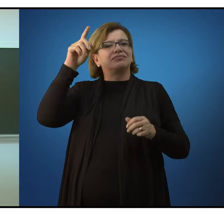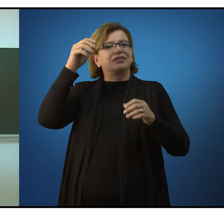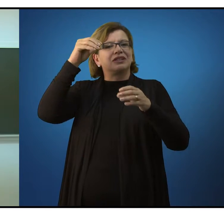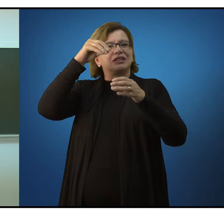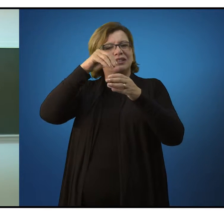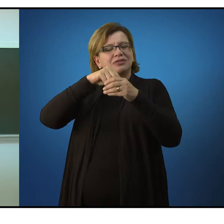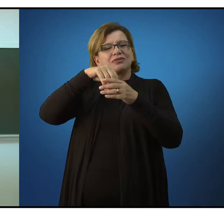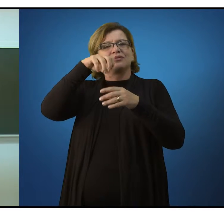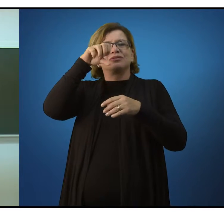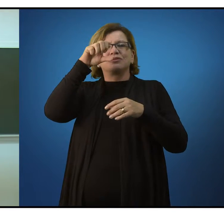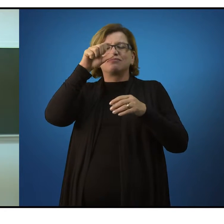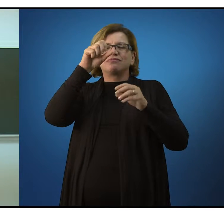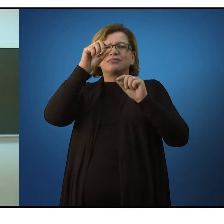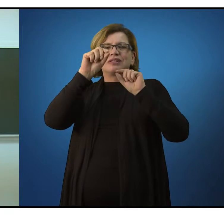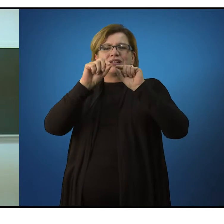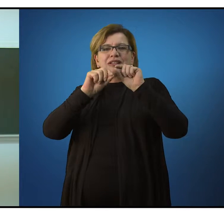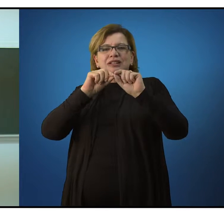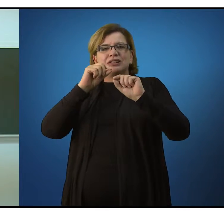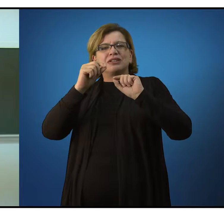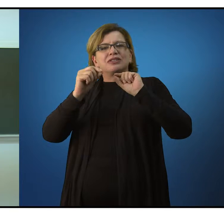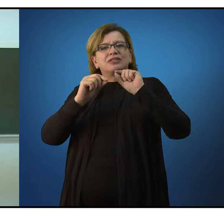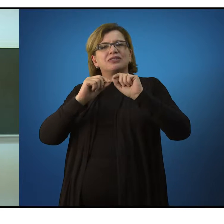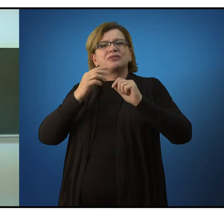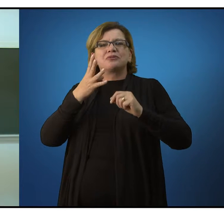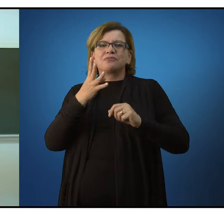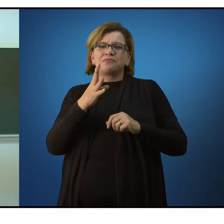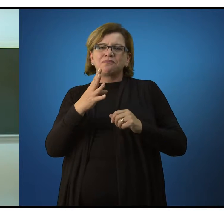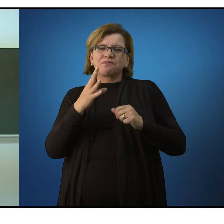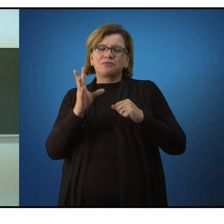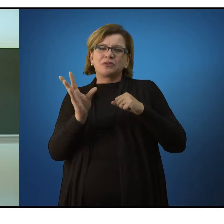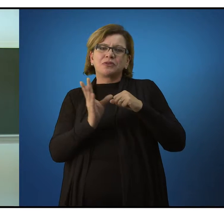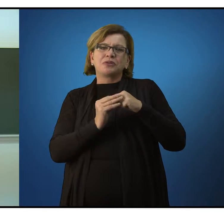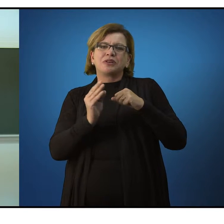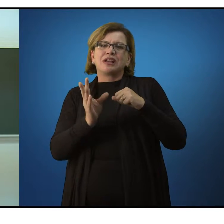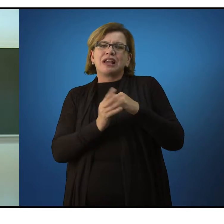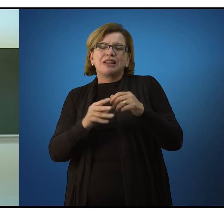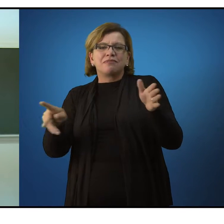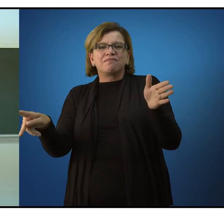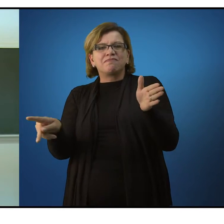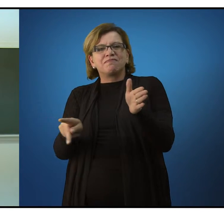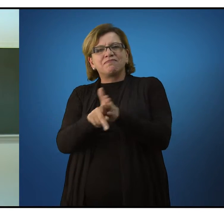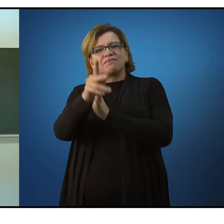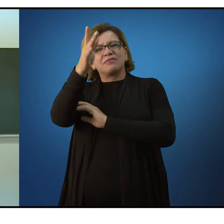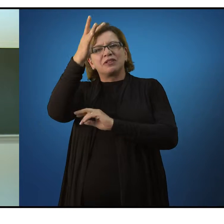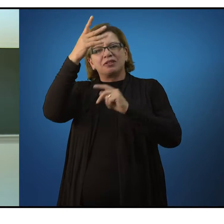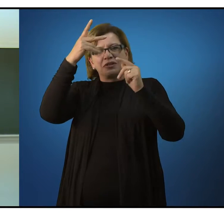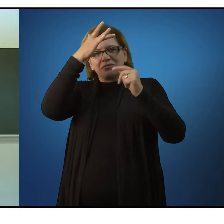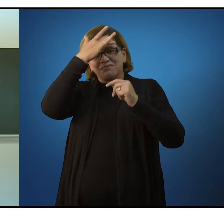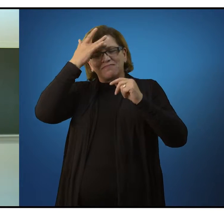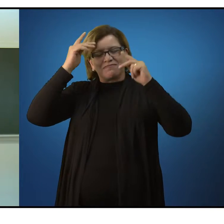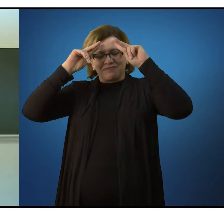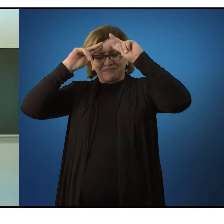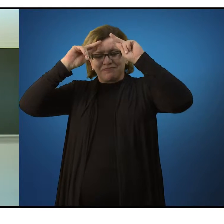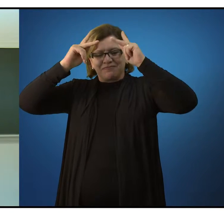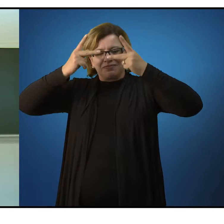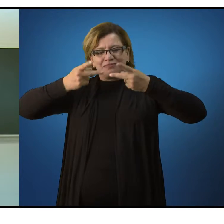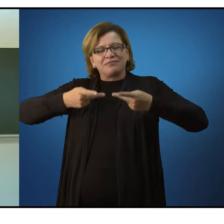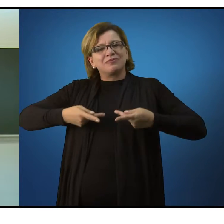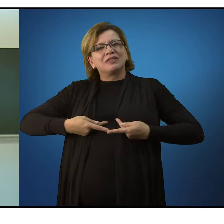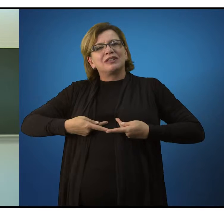dentro dos socráticos, demarcando um conhecimento voltado para o ser humano.